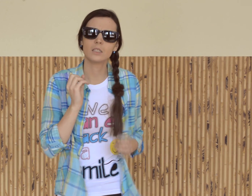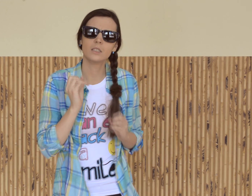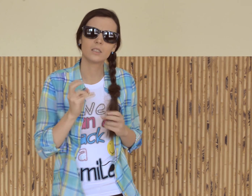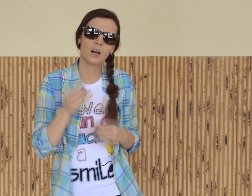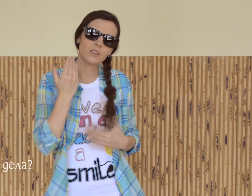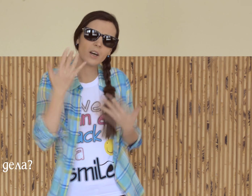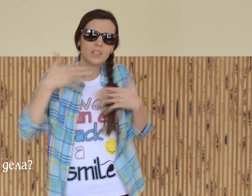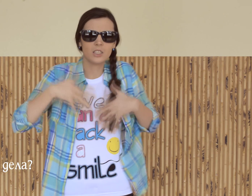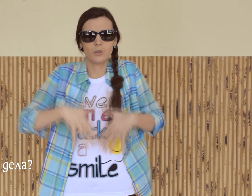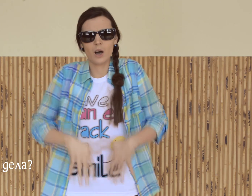спросить, как твои дела.